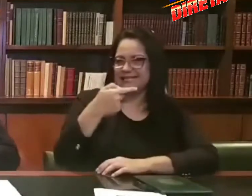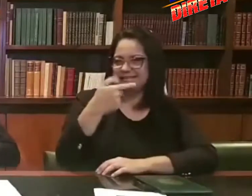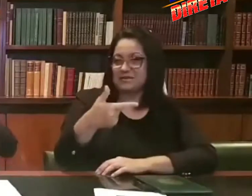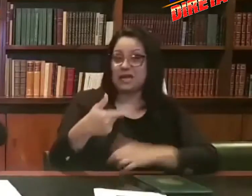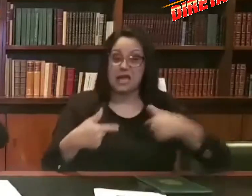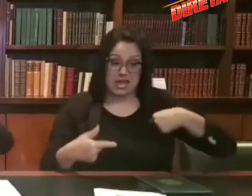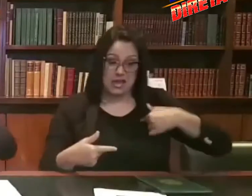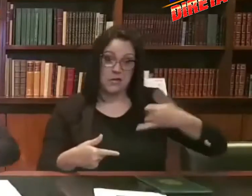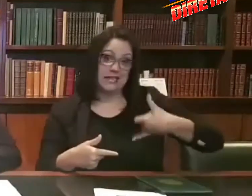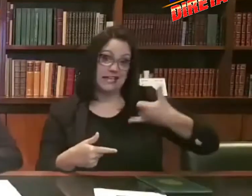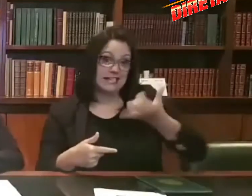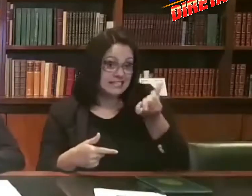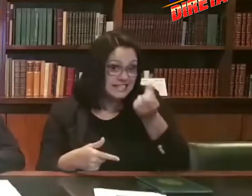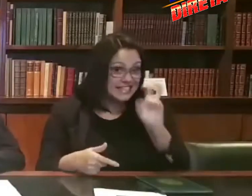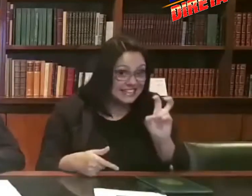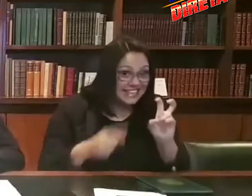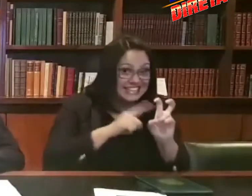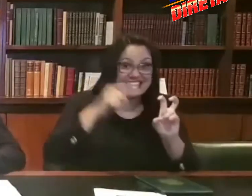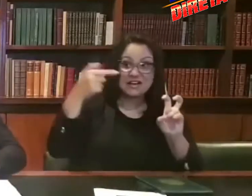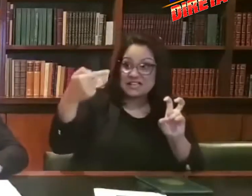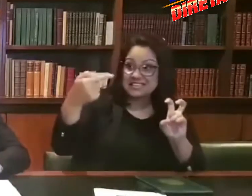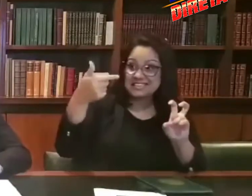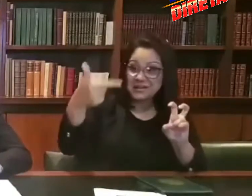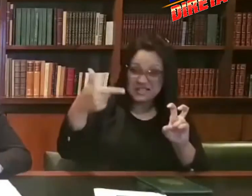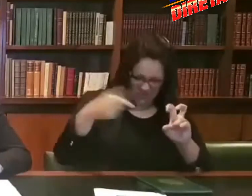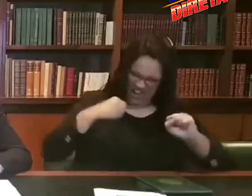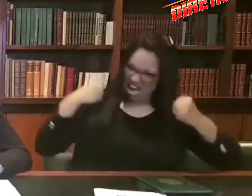com 65, vou pegar vocês no dia.